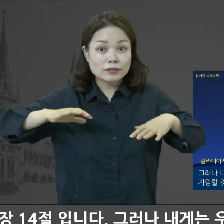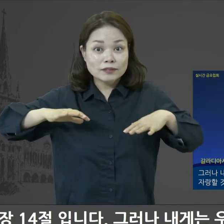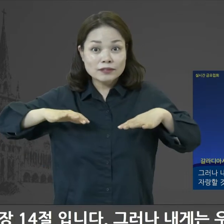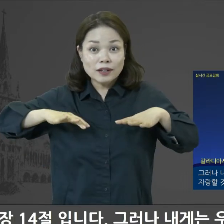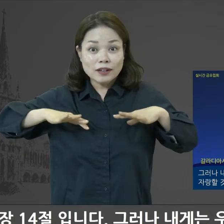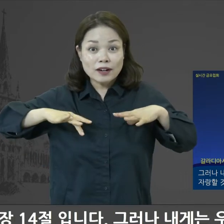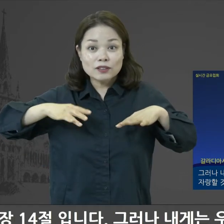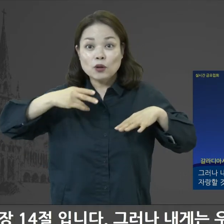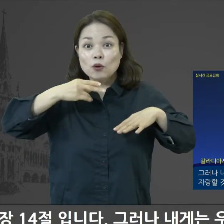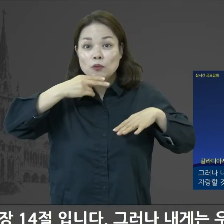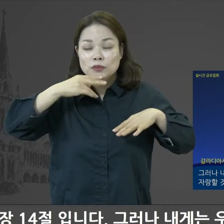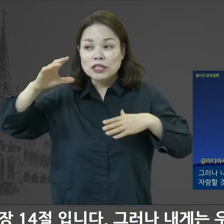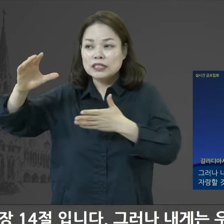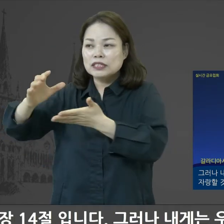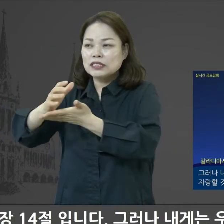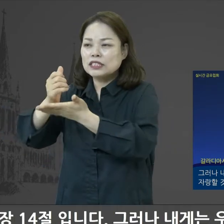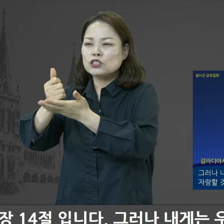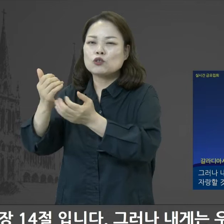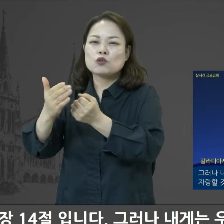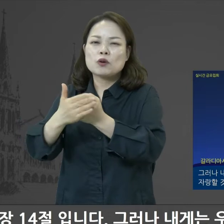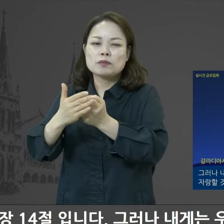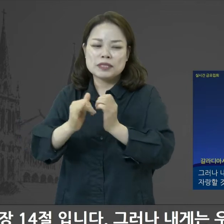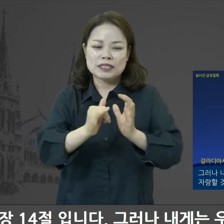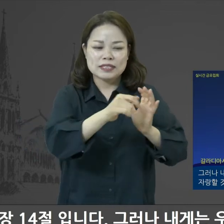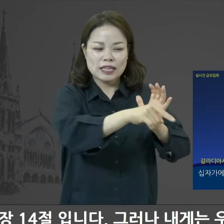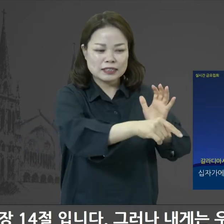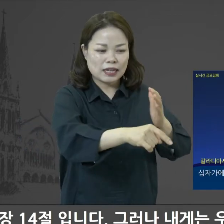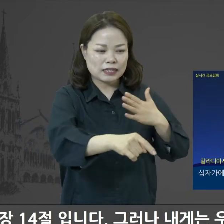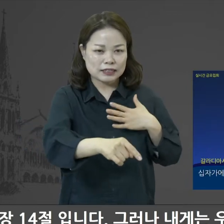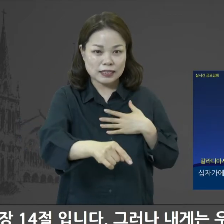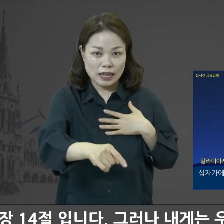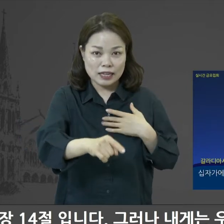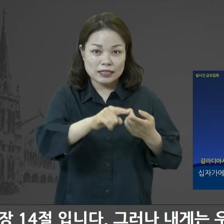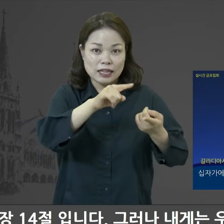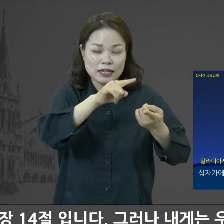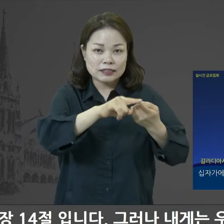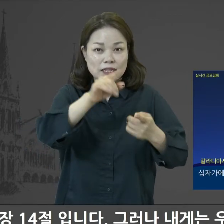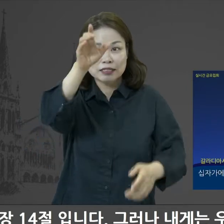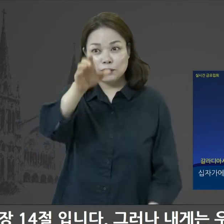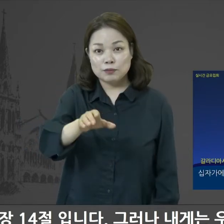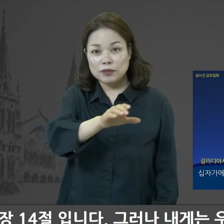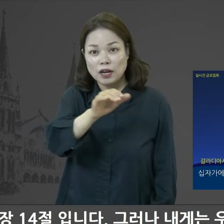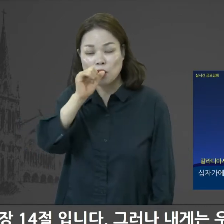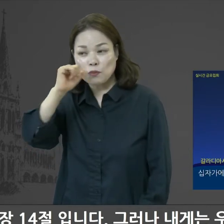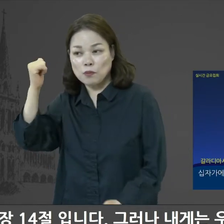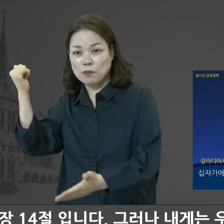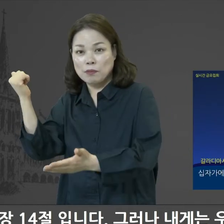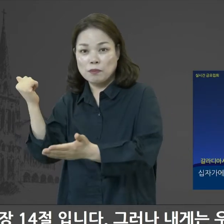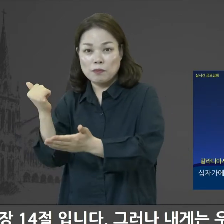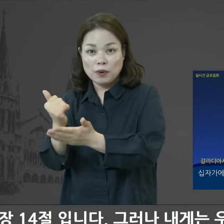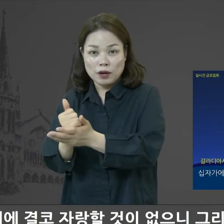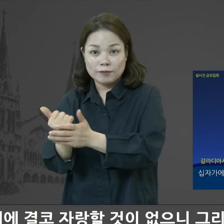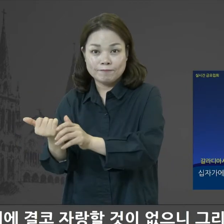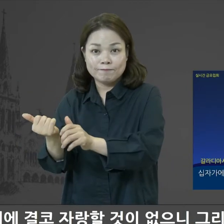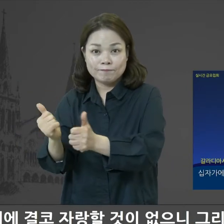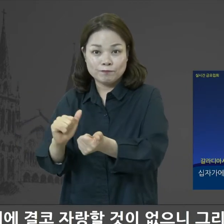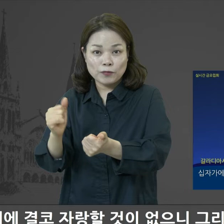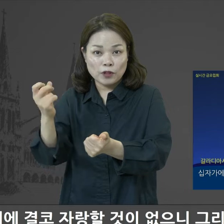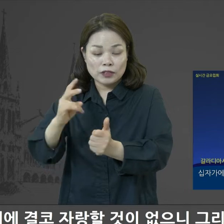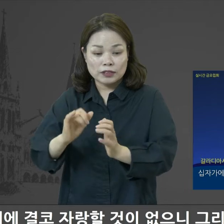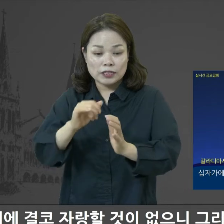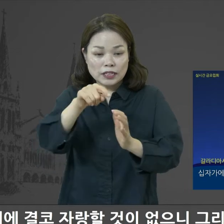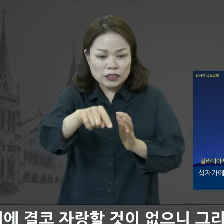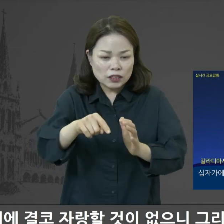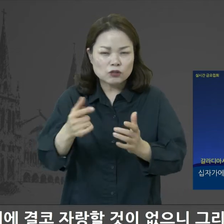것이 없으니 그리스도로 말미암아 세상이 나를 대하여 십자가에 못 박히고 내가 또한 세상을